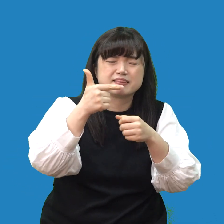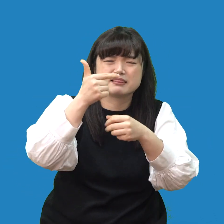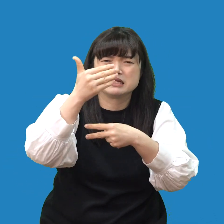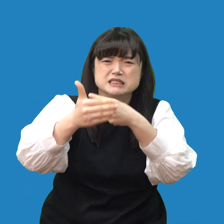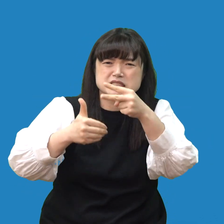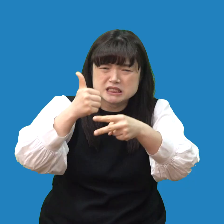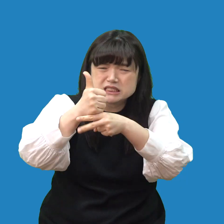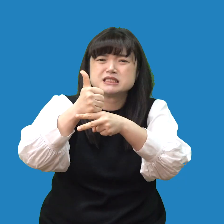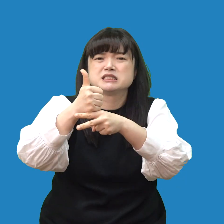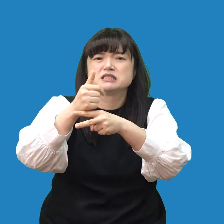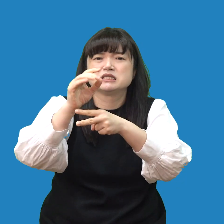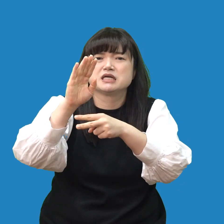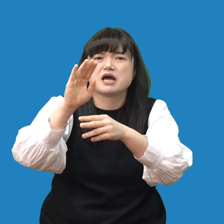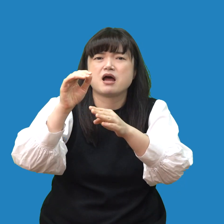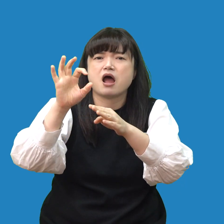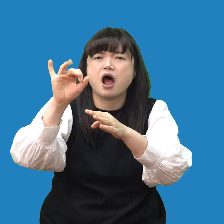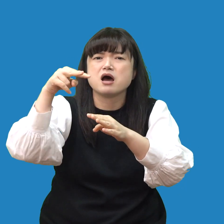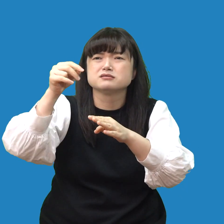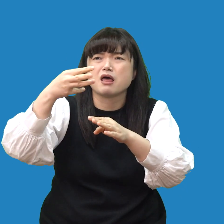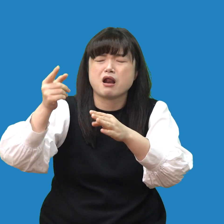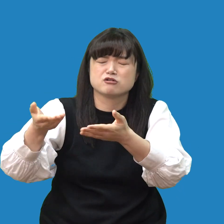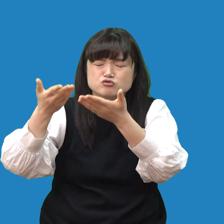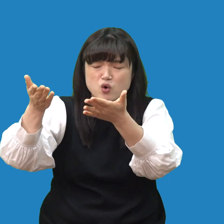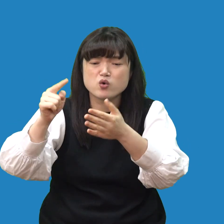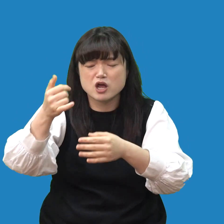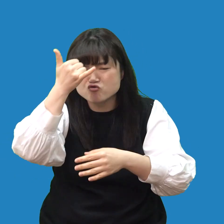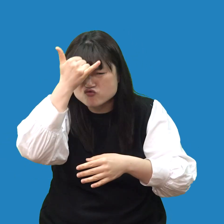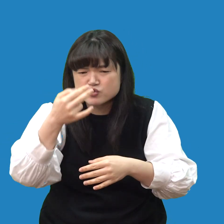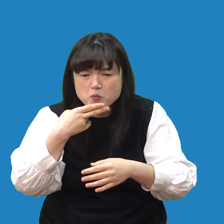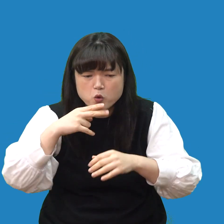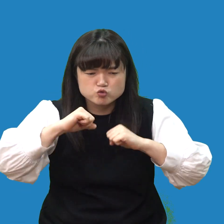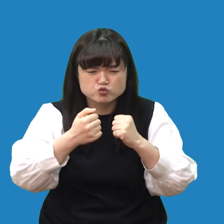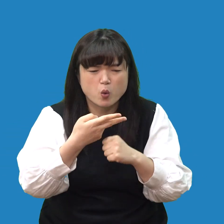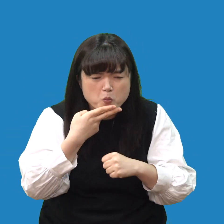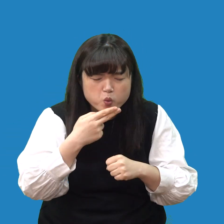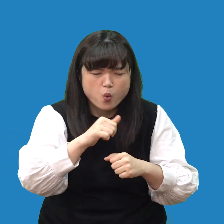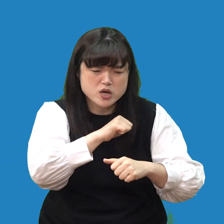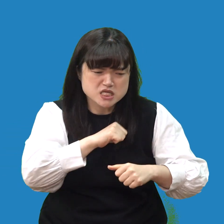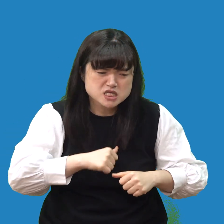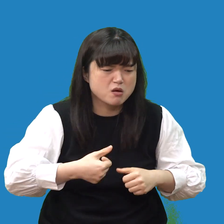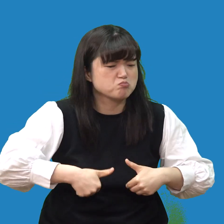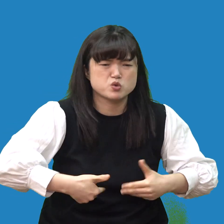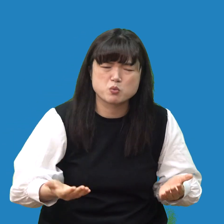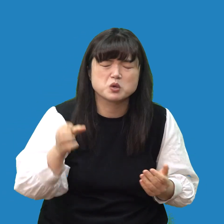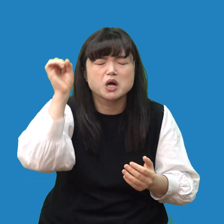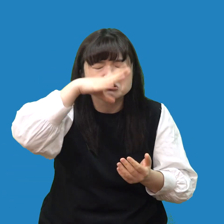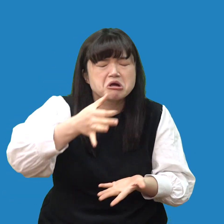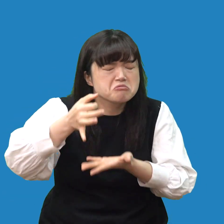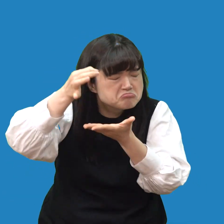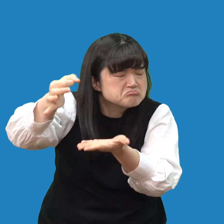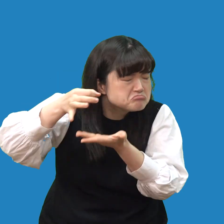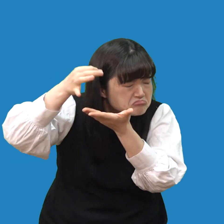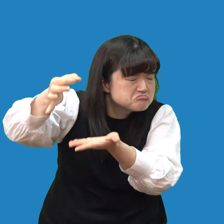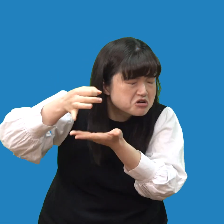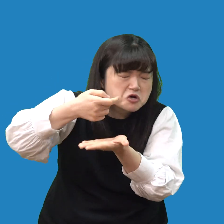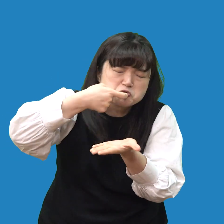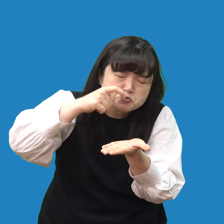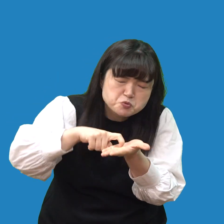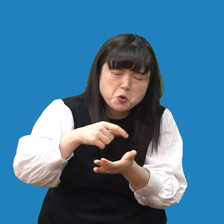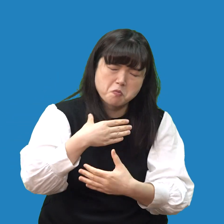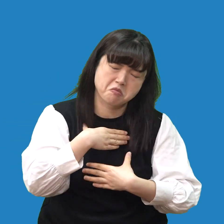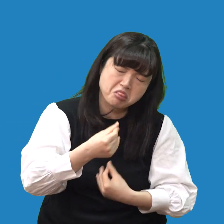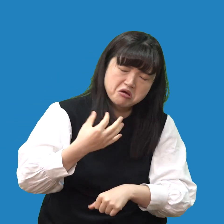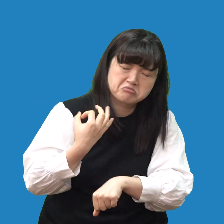제물 바치면 됩니다. 거기에는 윤리도 없고 순종도 없고 인내도 필요 없습니다. 그냥 쉽고 편하게